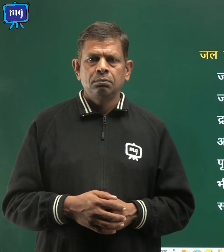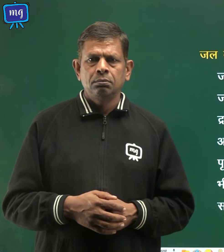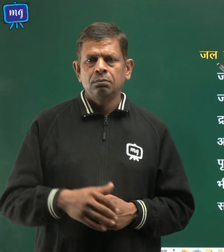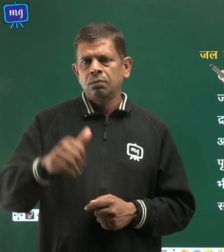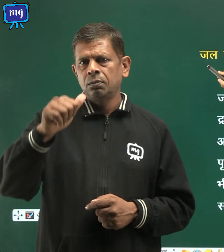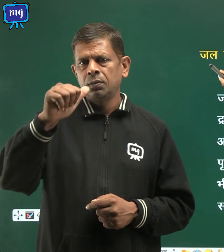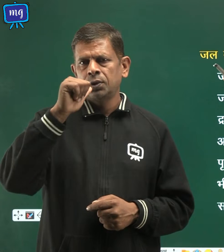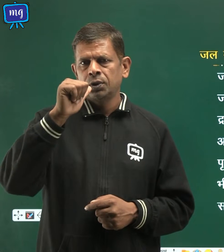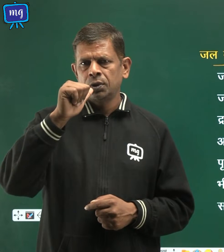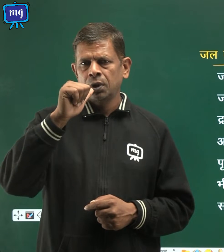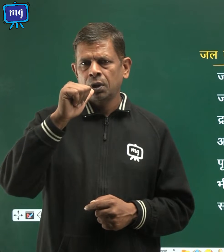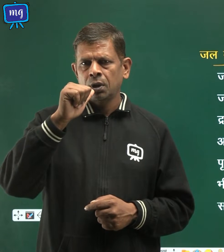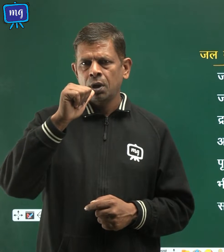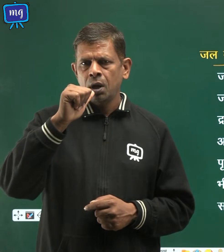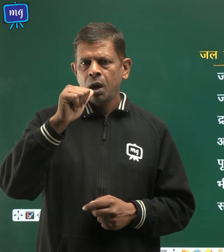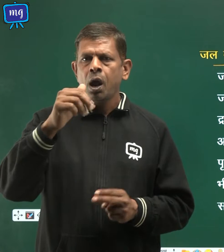जल की अवस्थाएं।